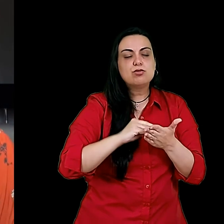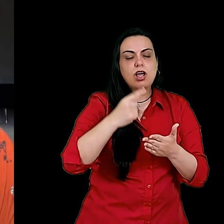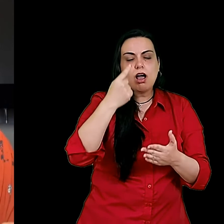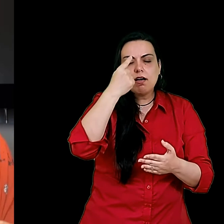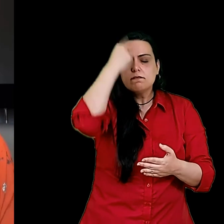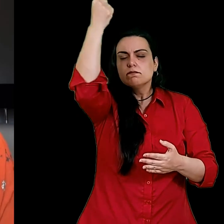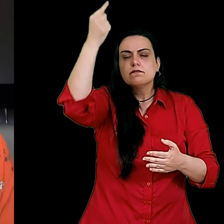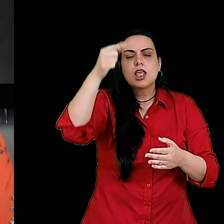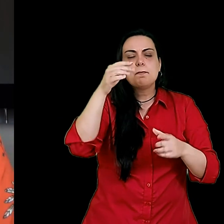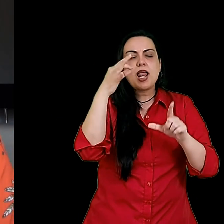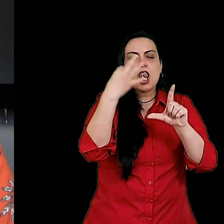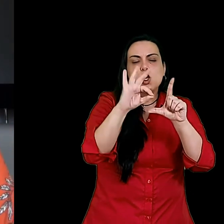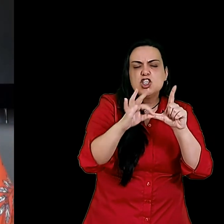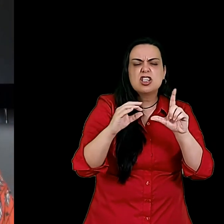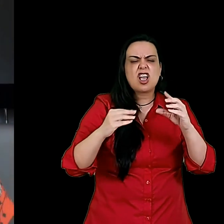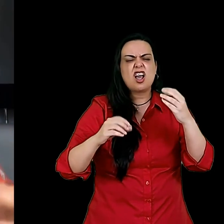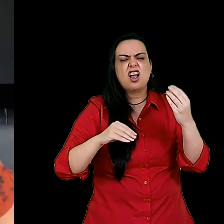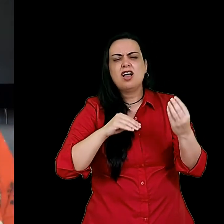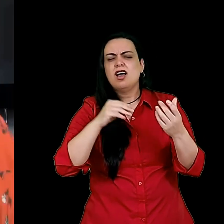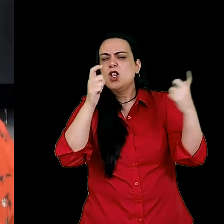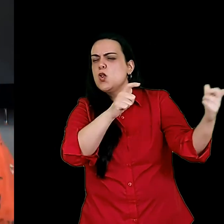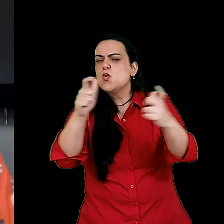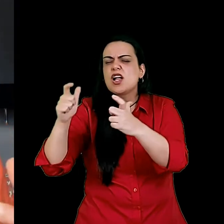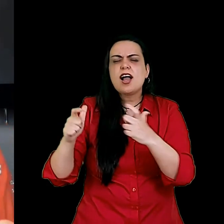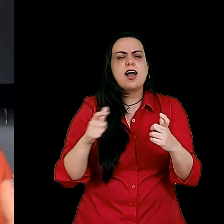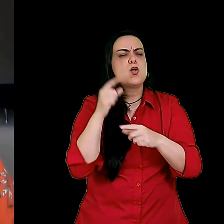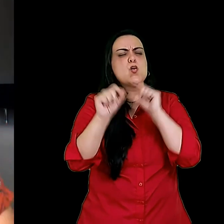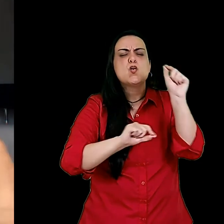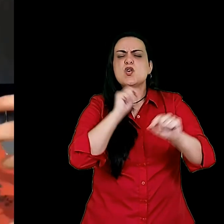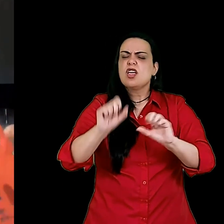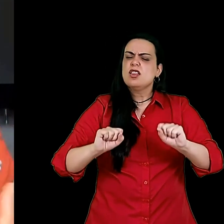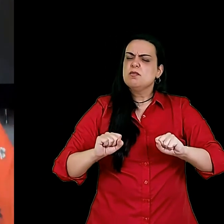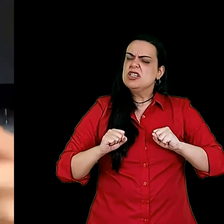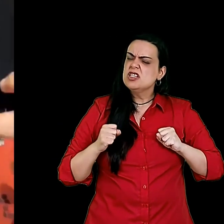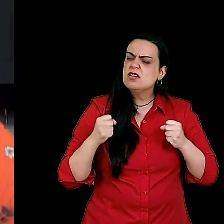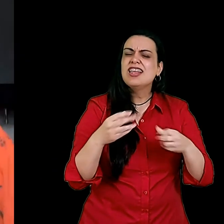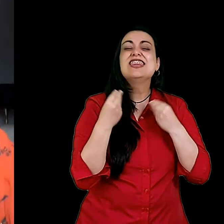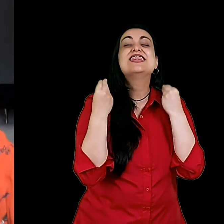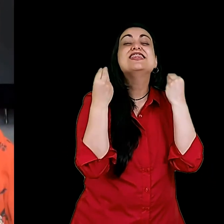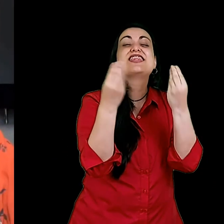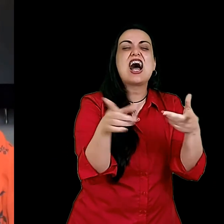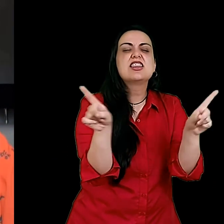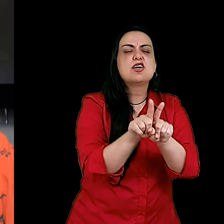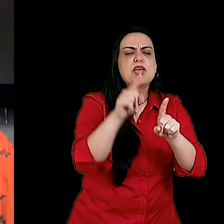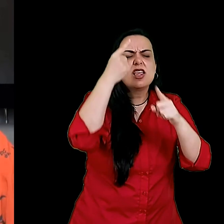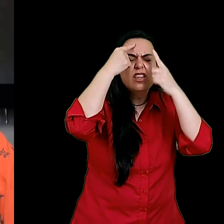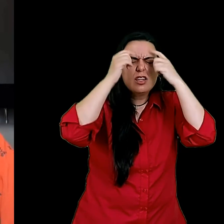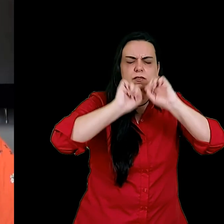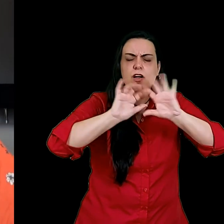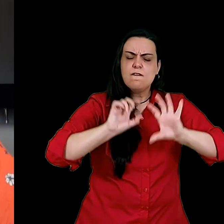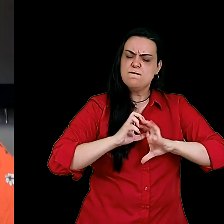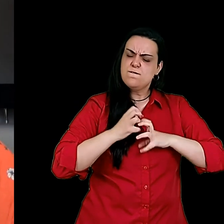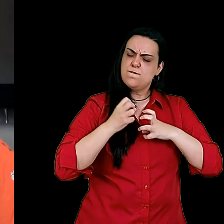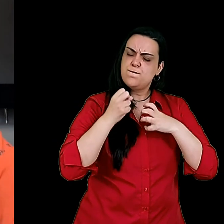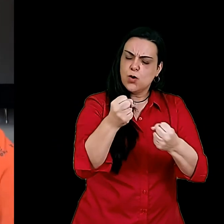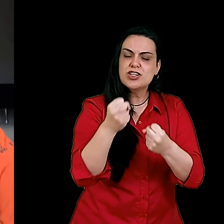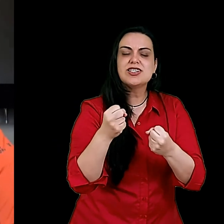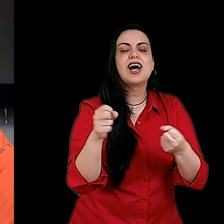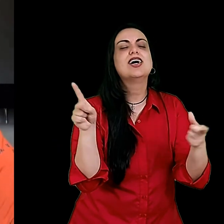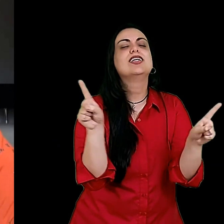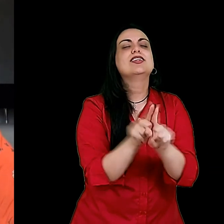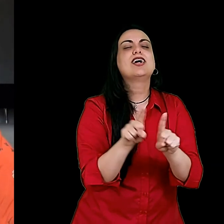faltando iniciativa para a logística, para se envolver fisicamente naquilo que o Senhor tem chamado, dá